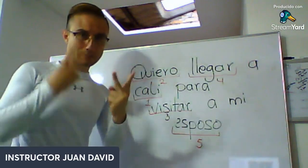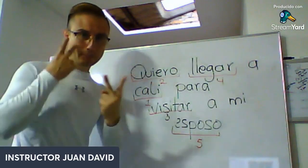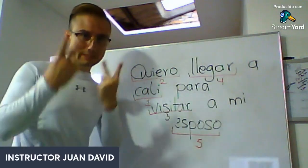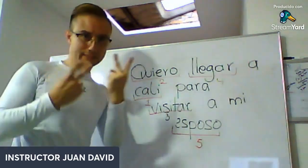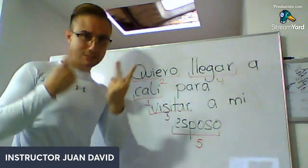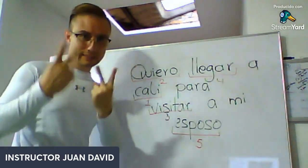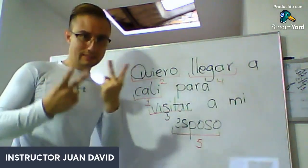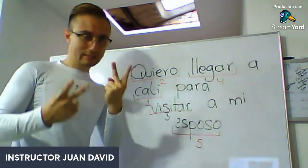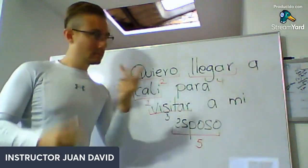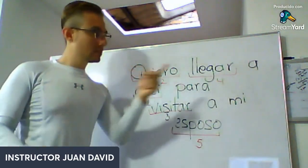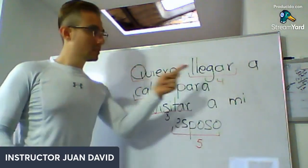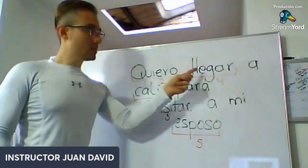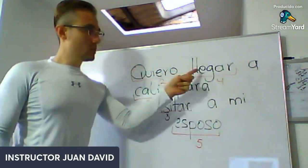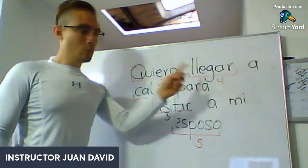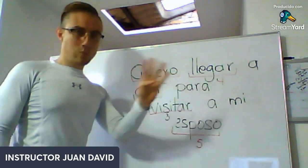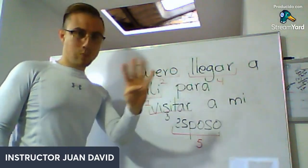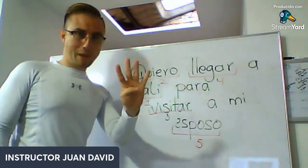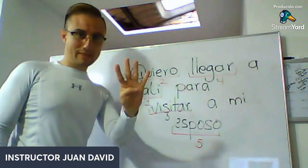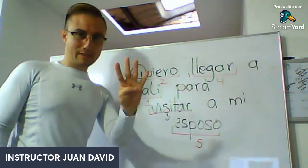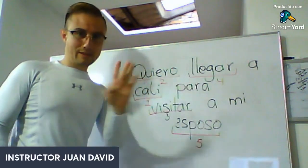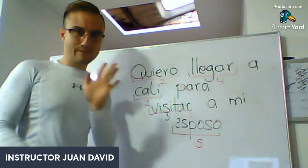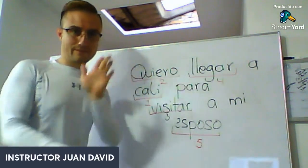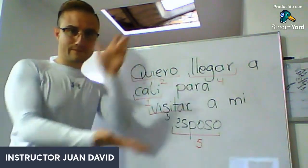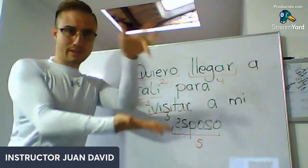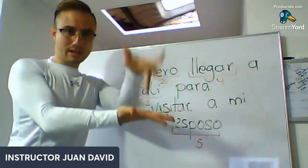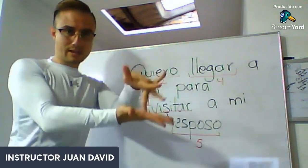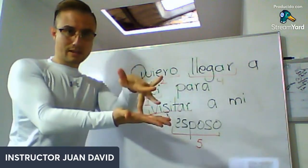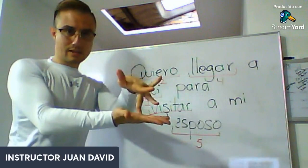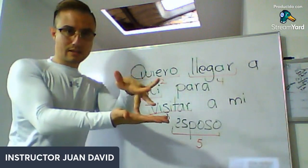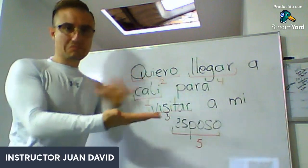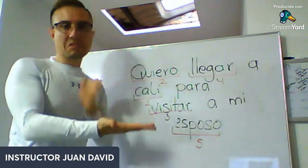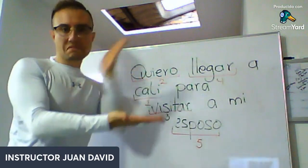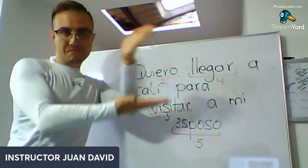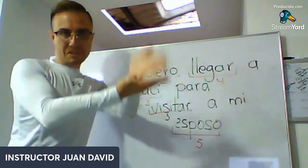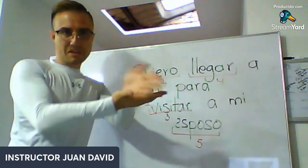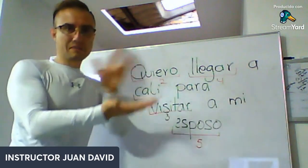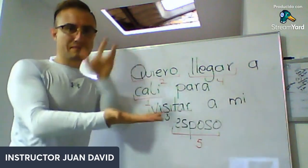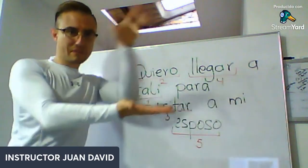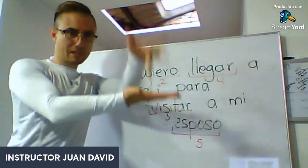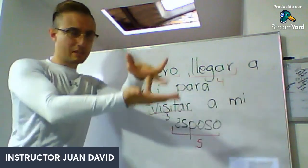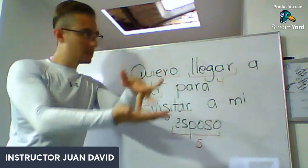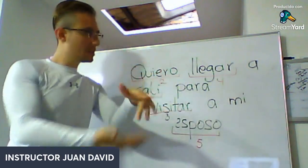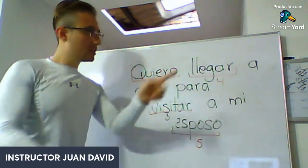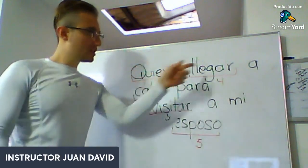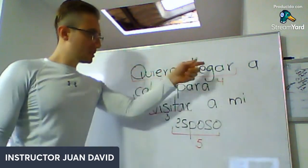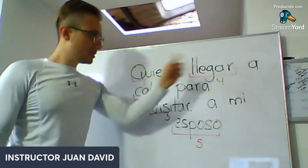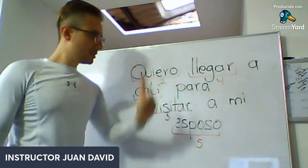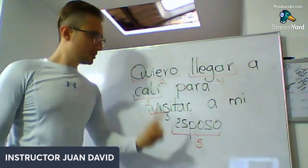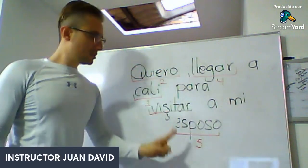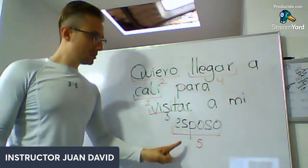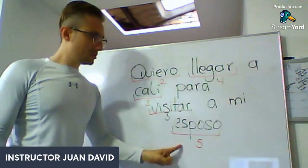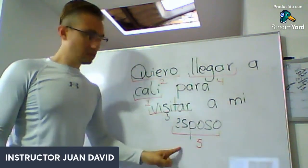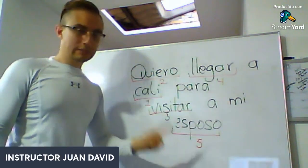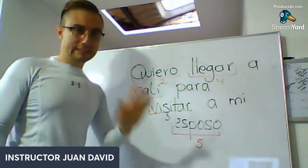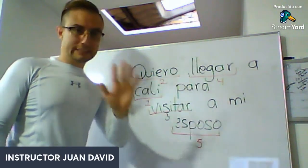tercero tenemos visitar cuarto tenemos llegar o si es la transforme puede hacer